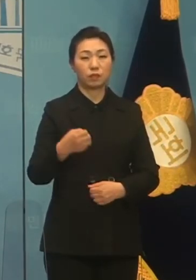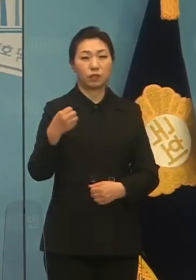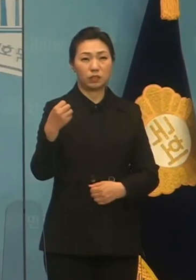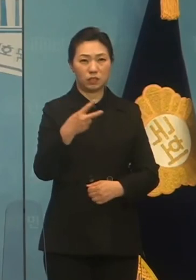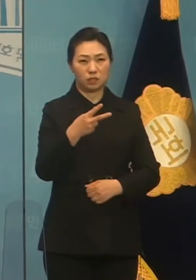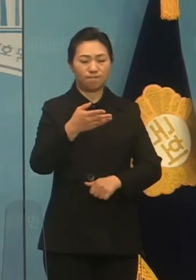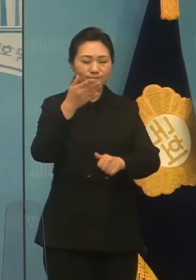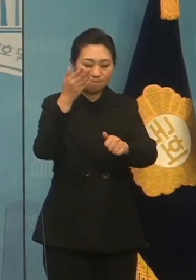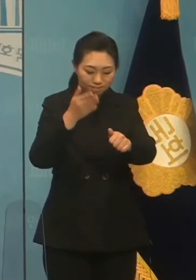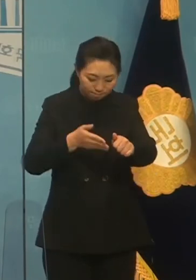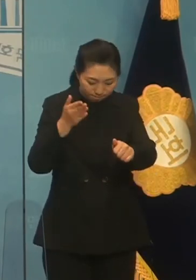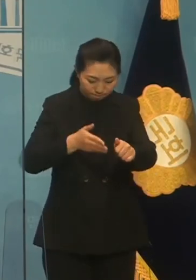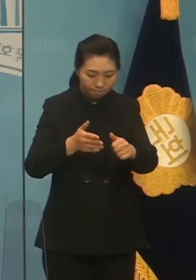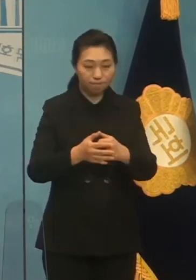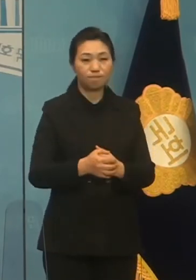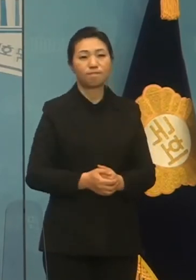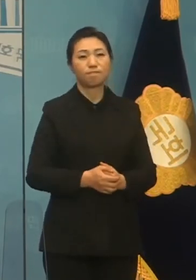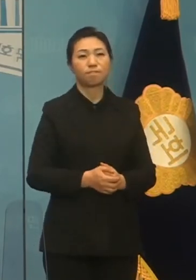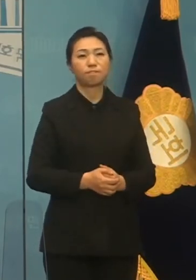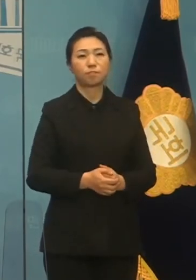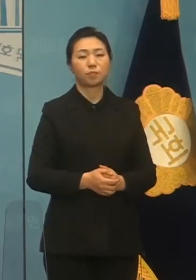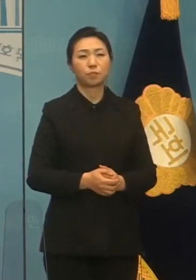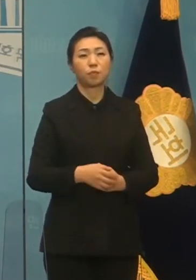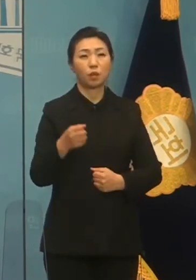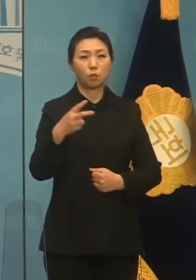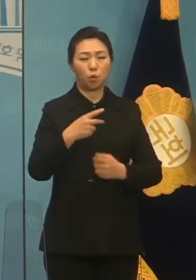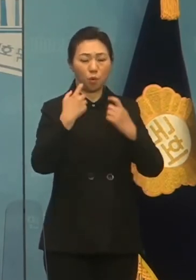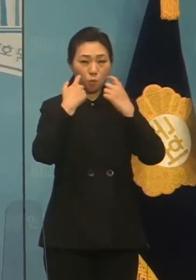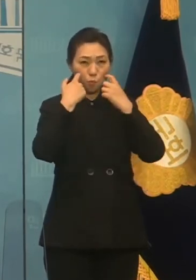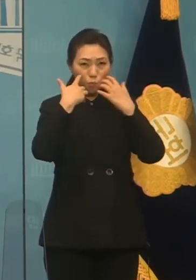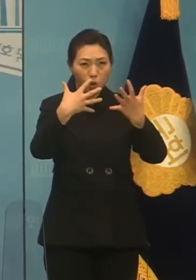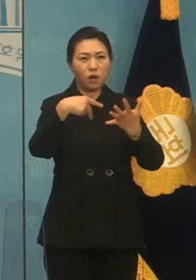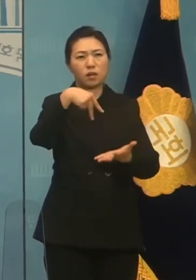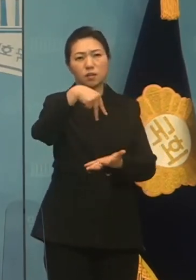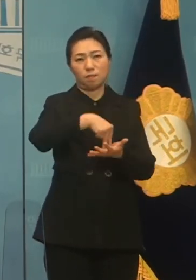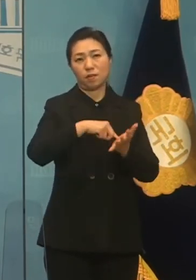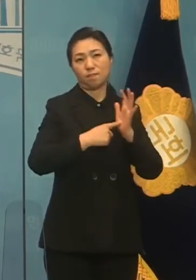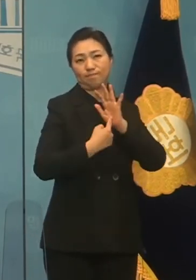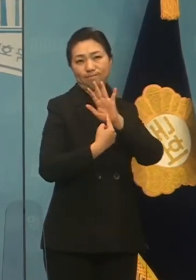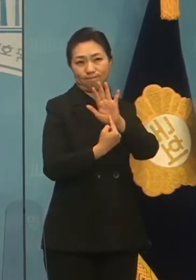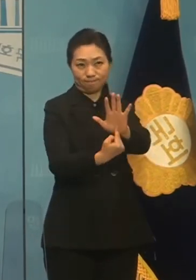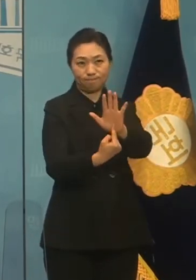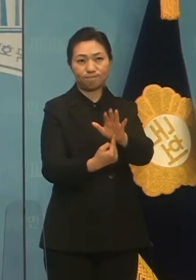거듭 보도드립니다. 그리고 제 분명한 입장을 말씀드립니다.